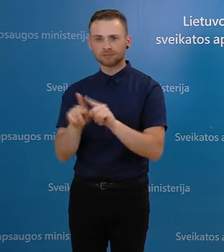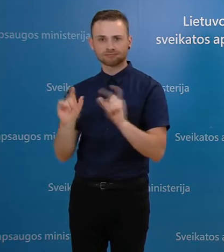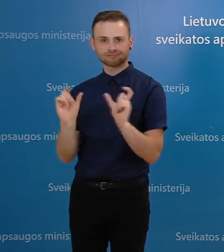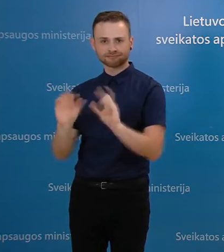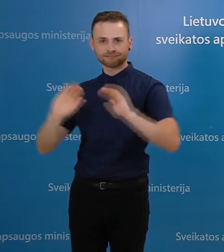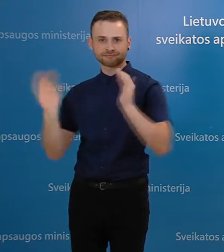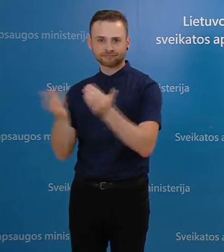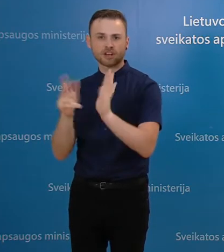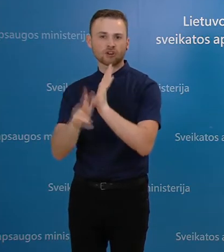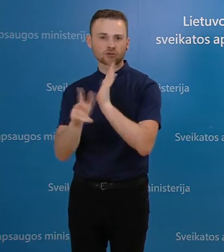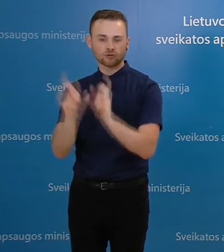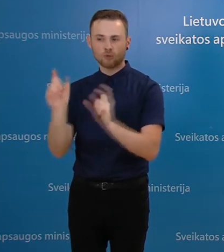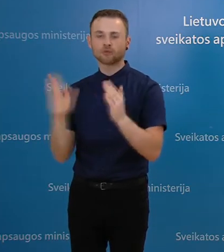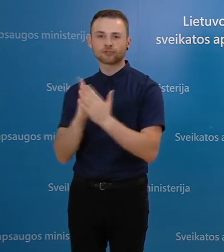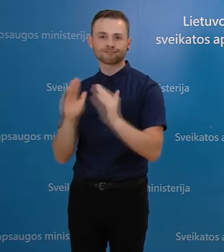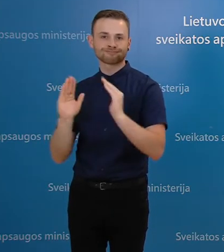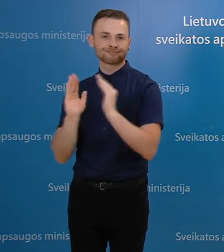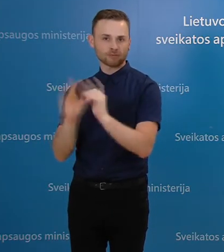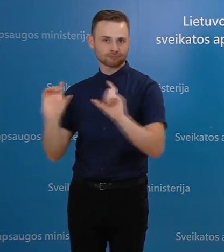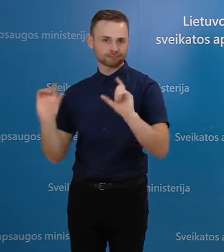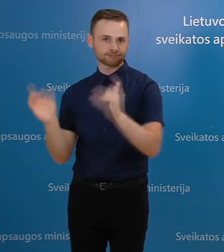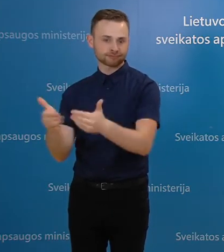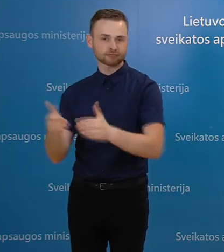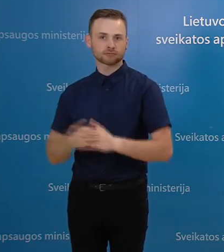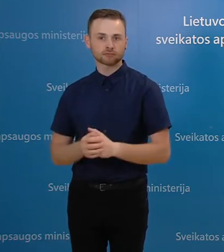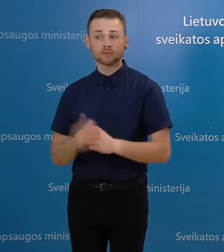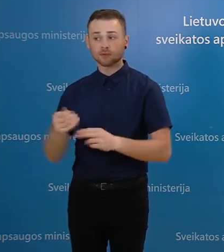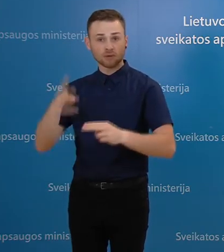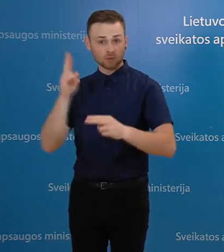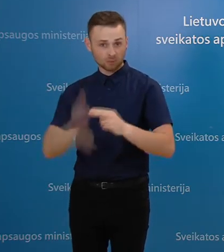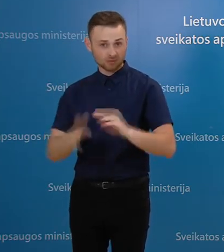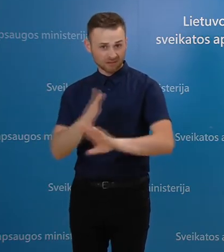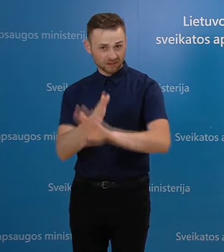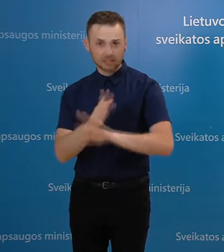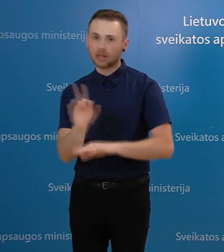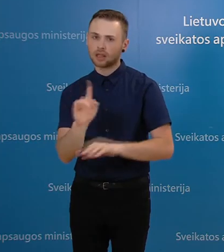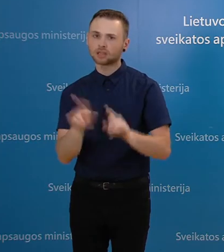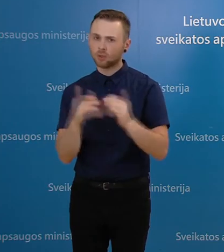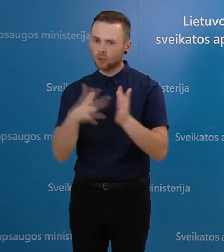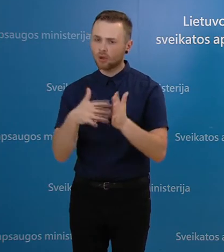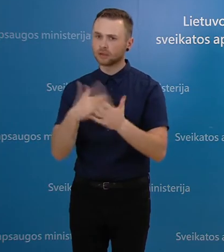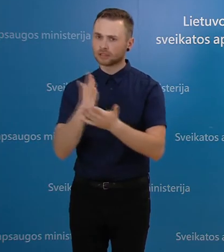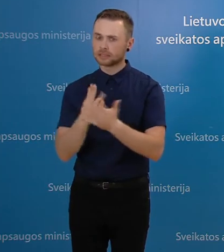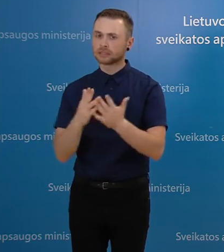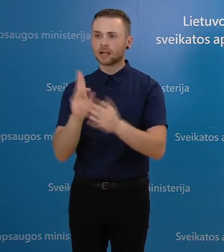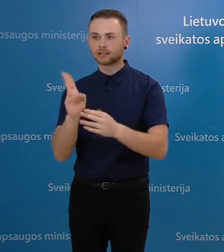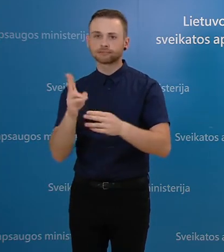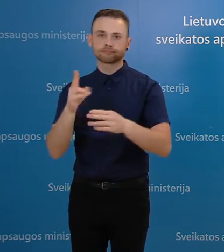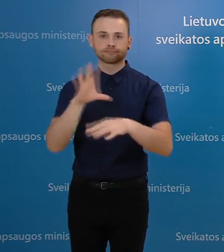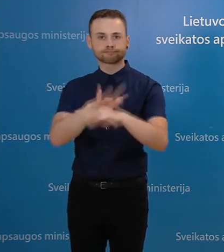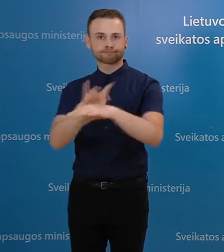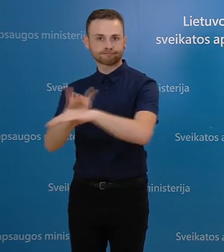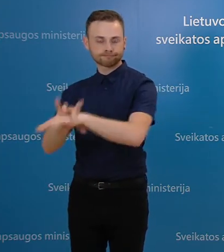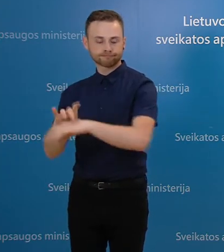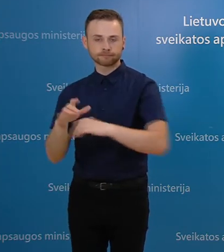apie 80, bet tai, žinoma, nėra pabaiga, nes, kaip matote, atvejai dar registruojami. Ir nustatyta,